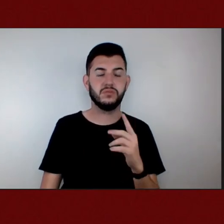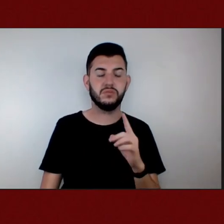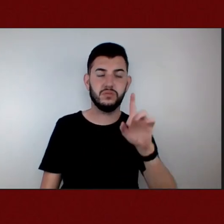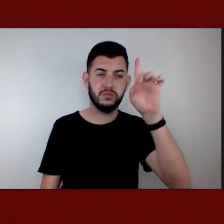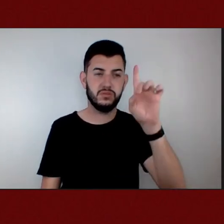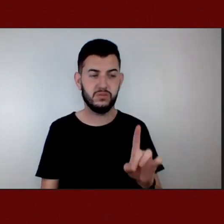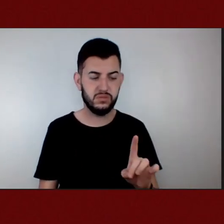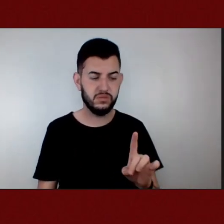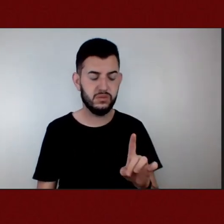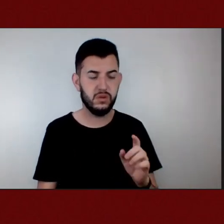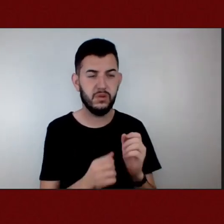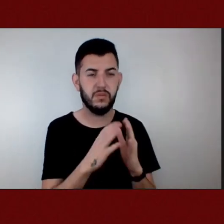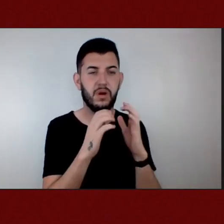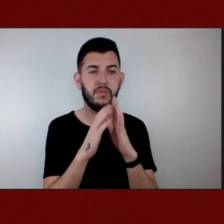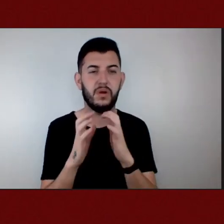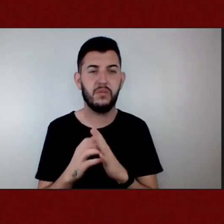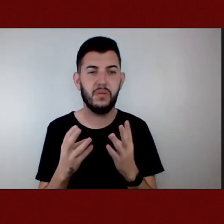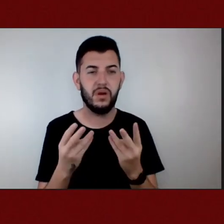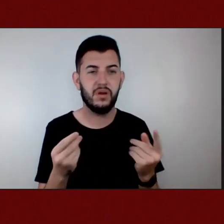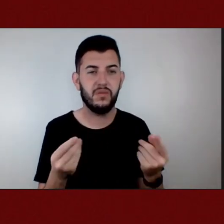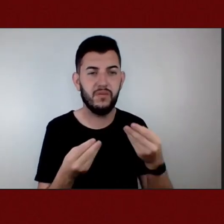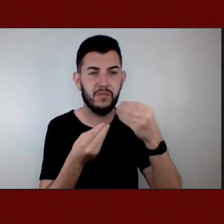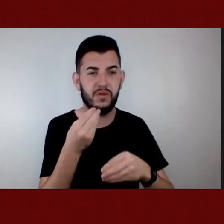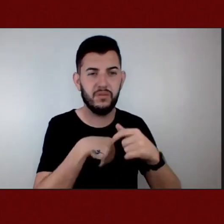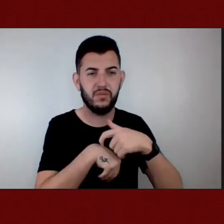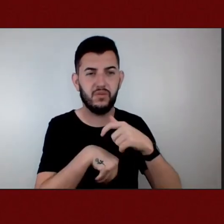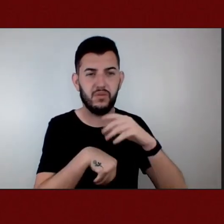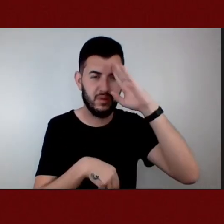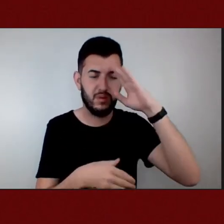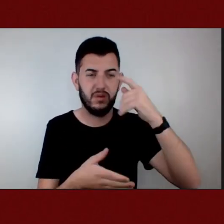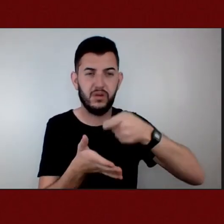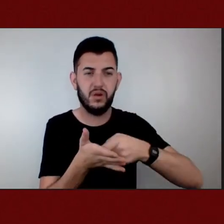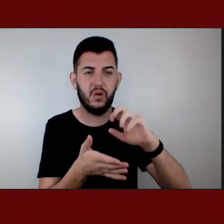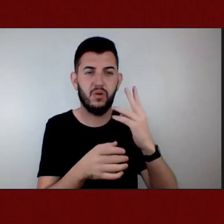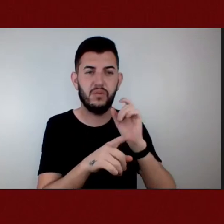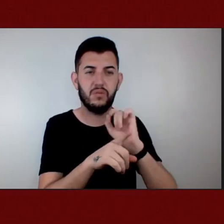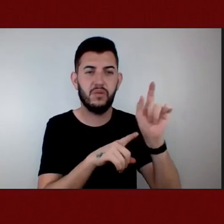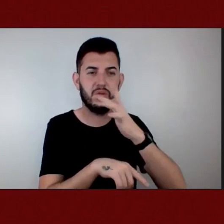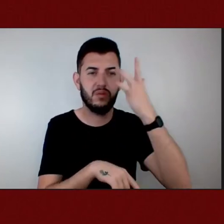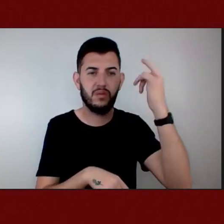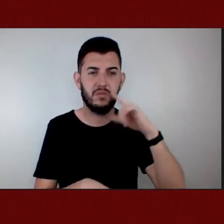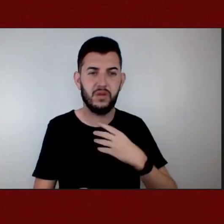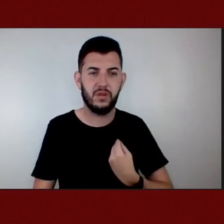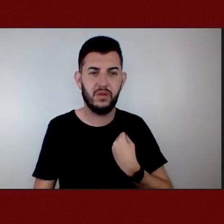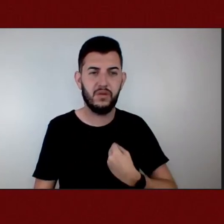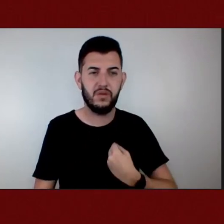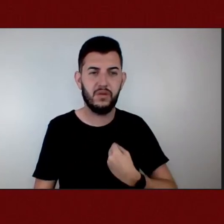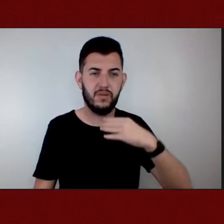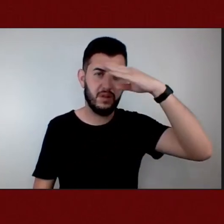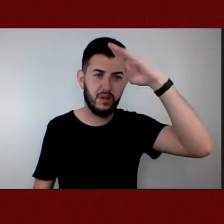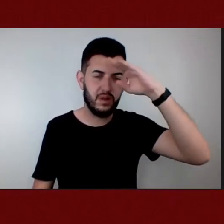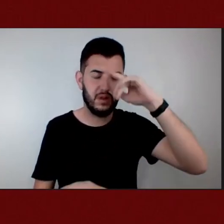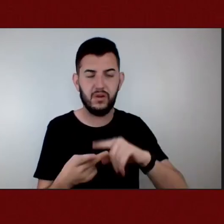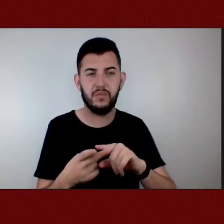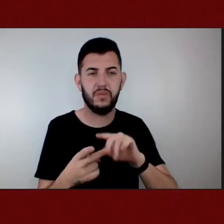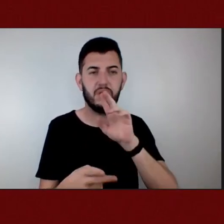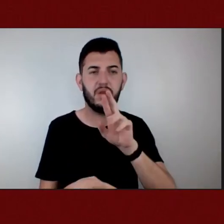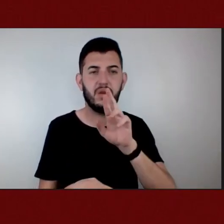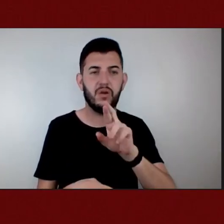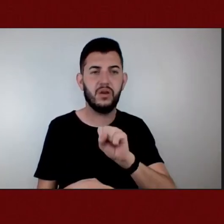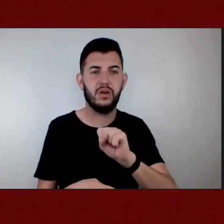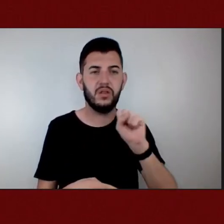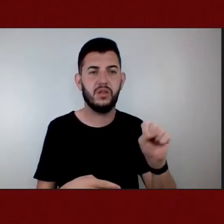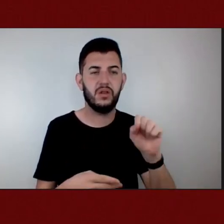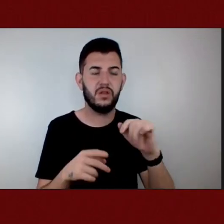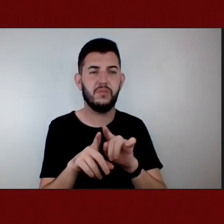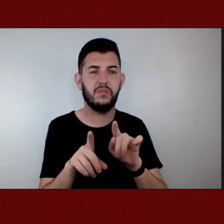destruídas pela ditadura e muitos anos de exílio por muitos em Cuba, na União Soviética, surge uma interpretação da derrota